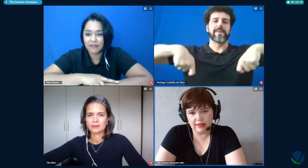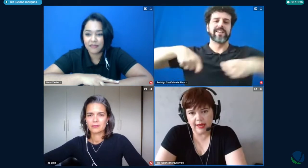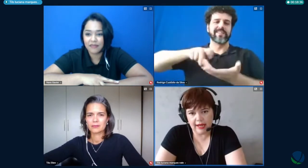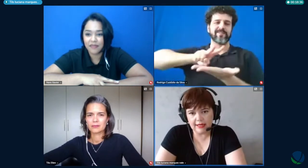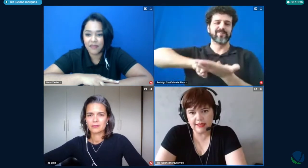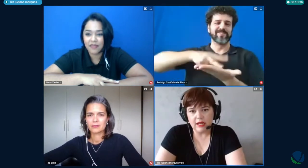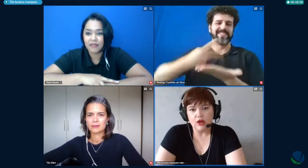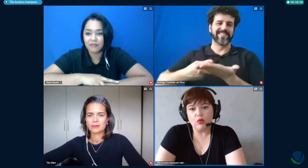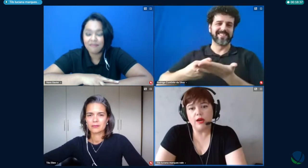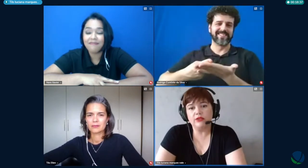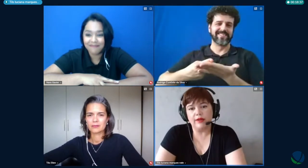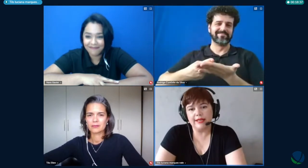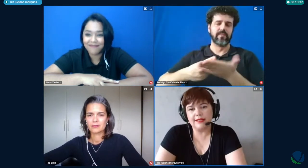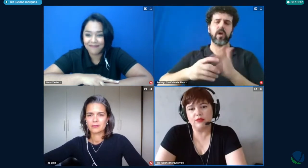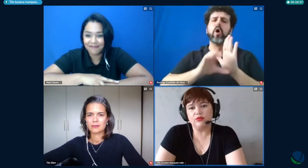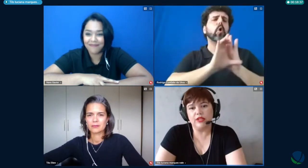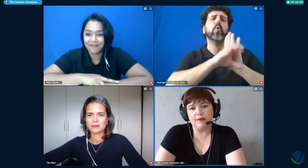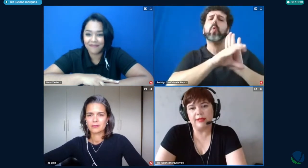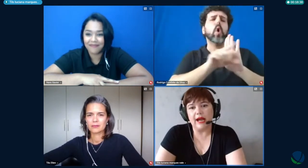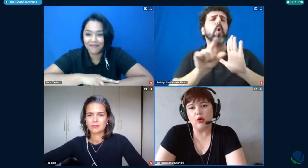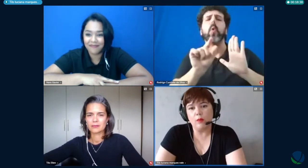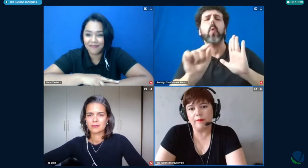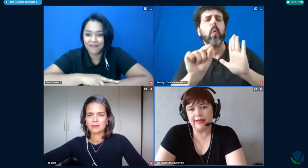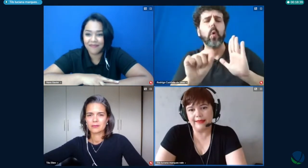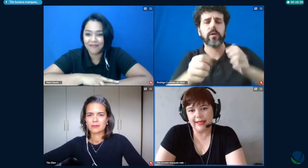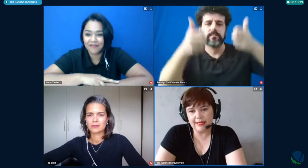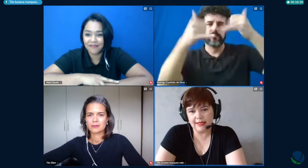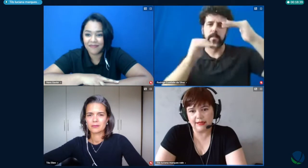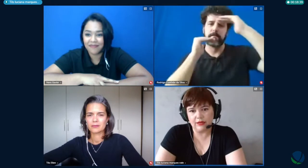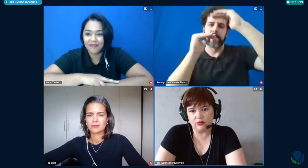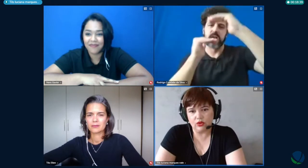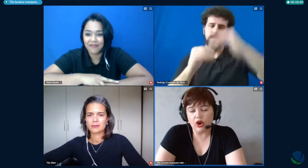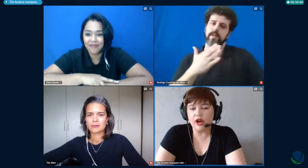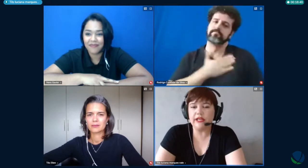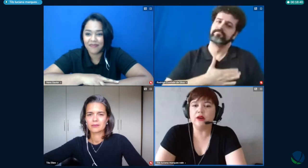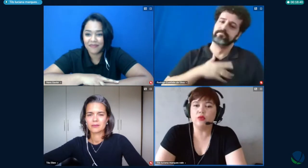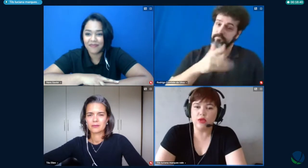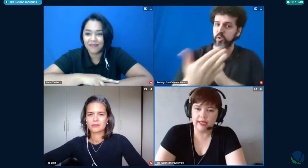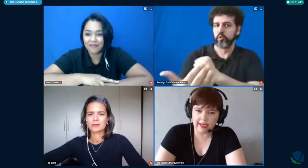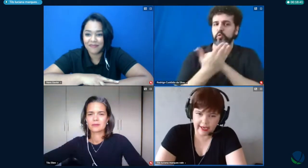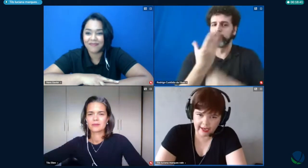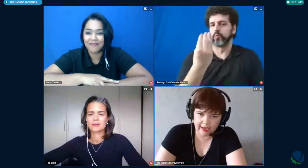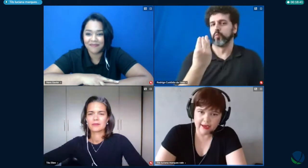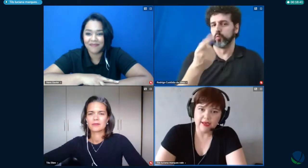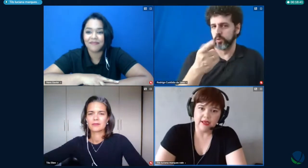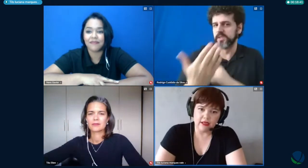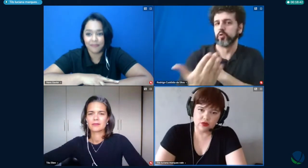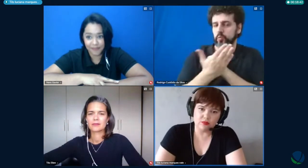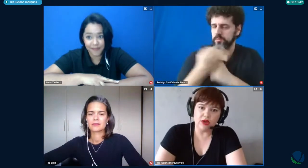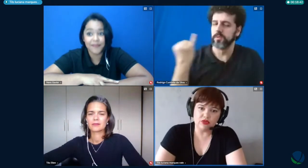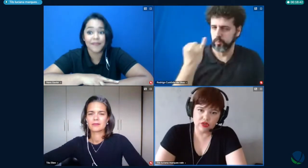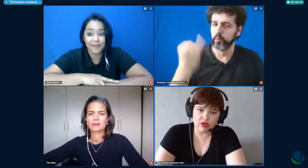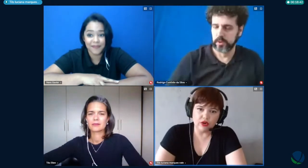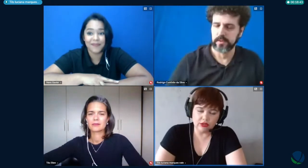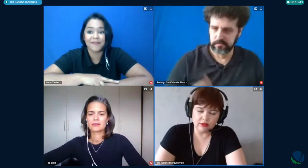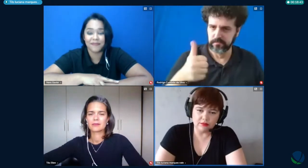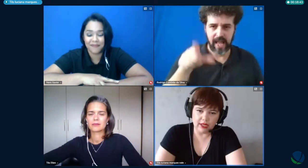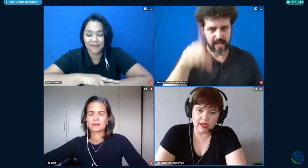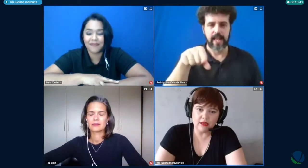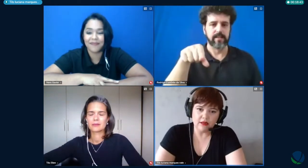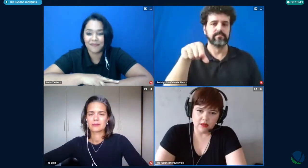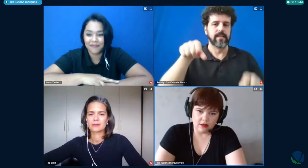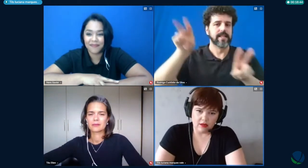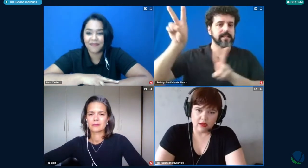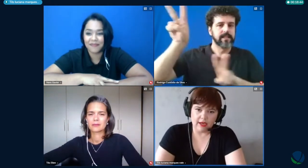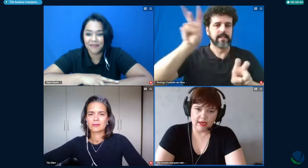que você traz, quanto à questão do tema da competência tradutória, o que é, isso me auxiliou